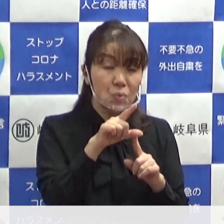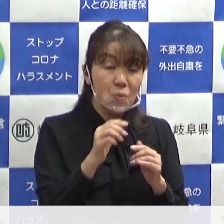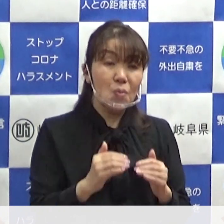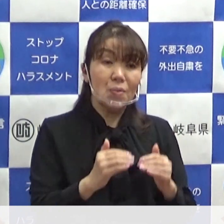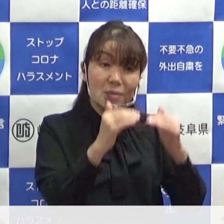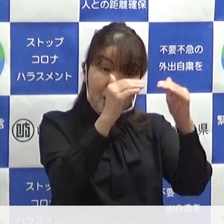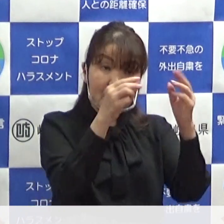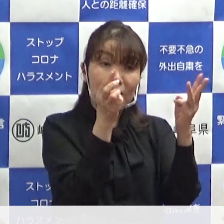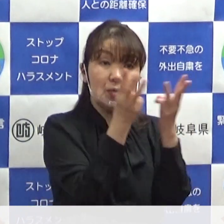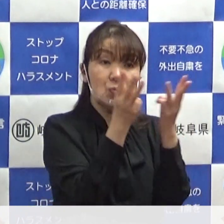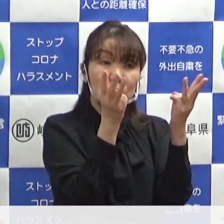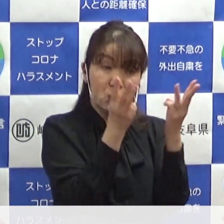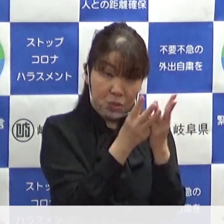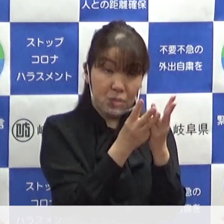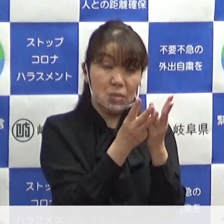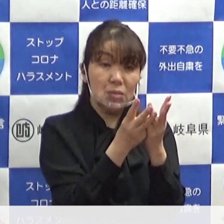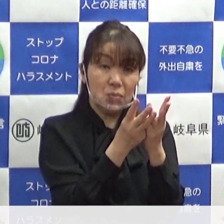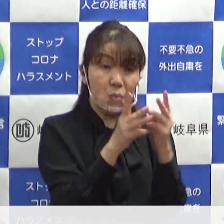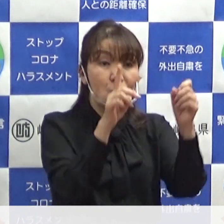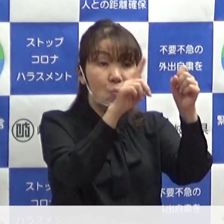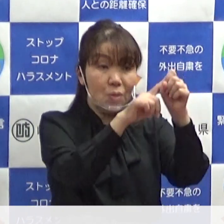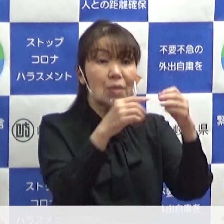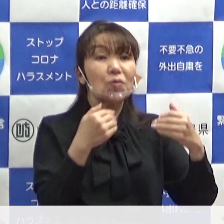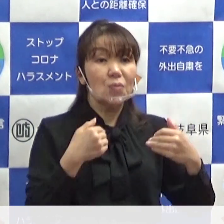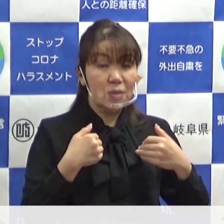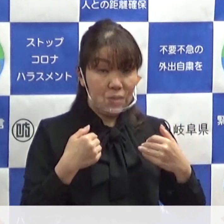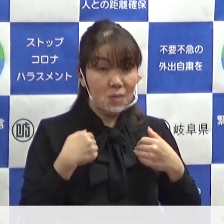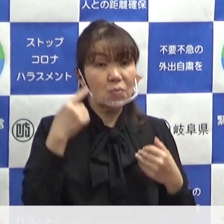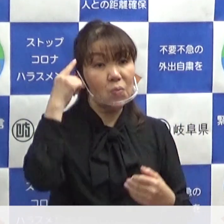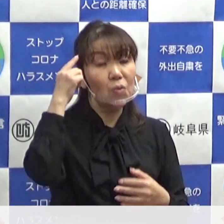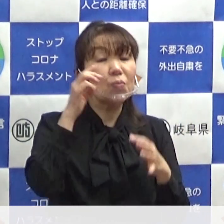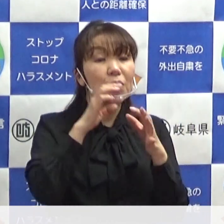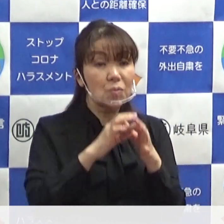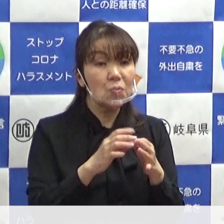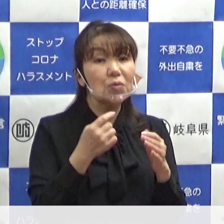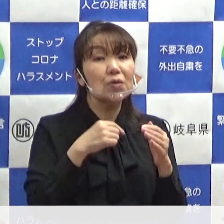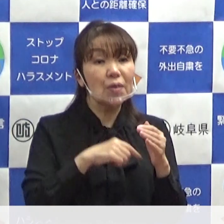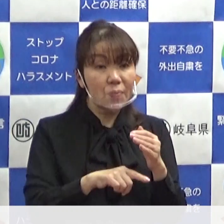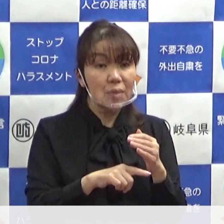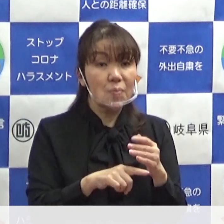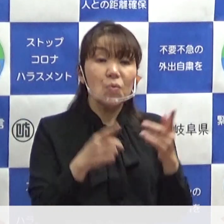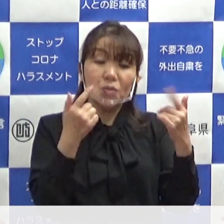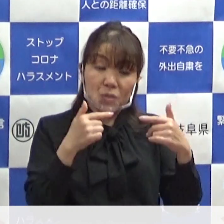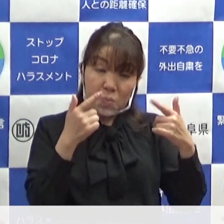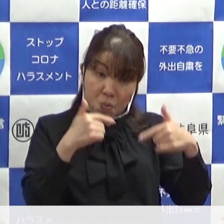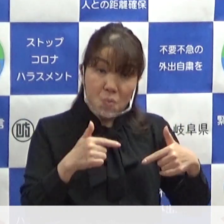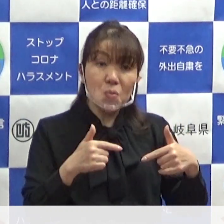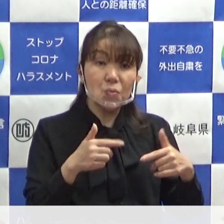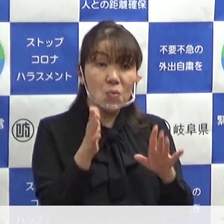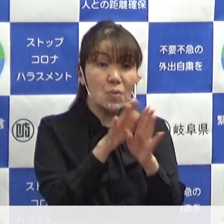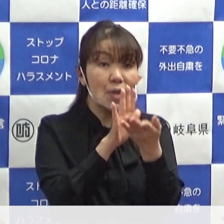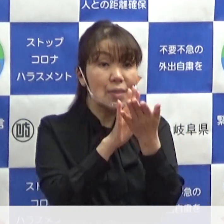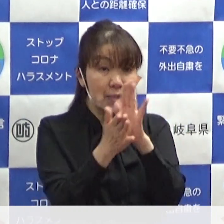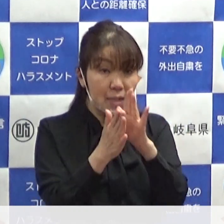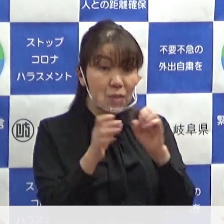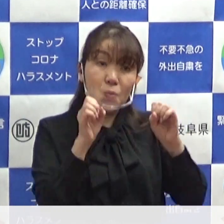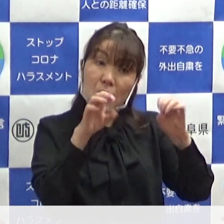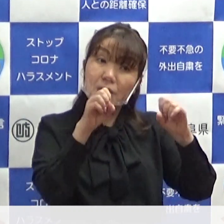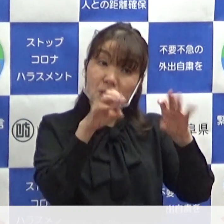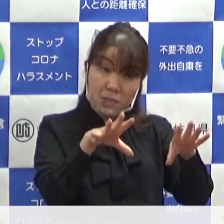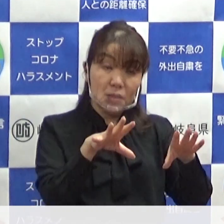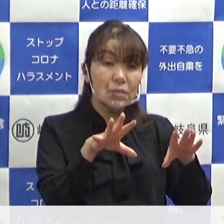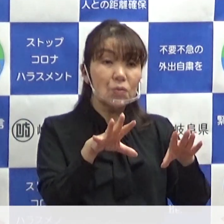い数字を目指すべきだと思いますので、まあ、そういった意味でも、まあ、日頃からの県政の発信ということをです